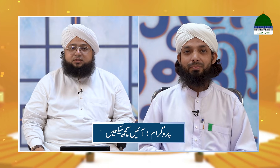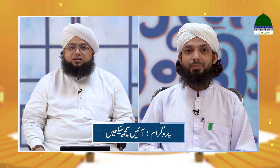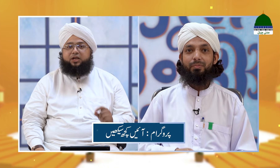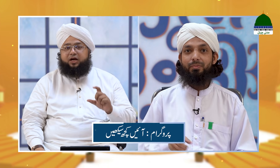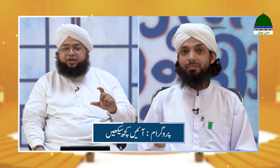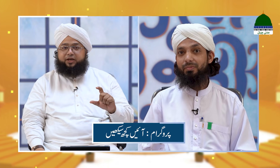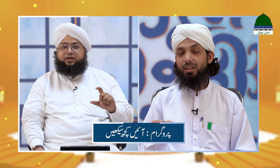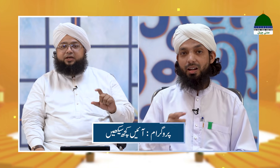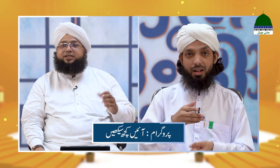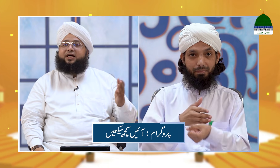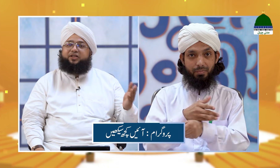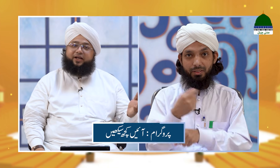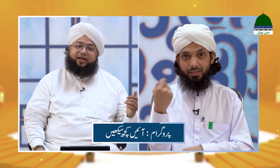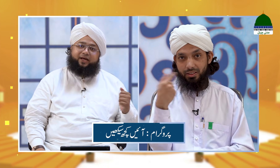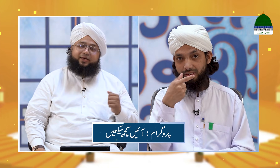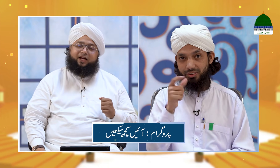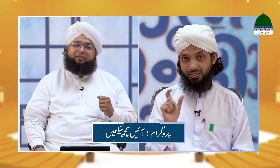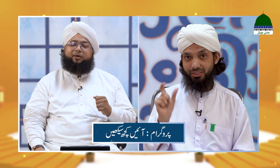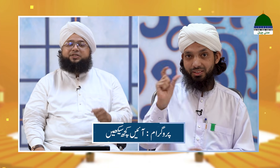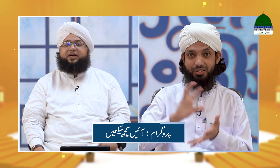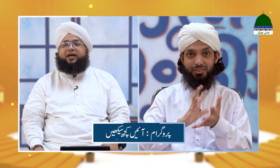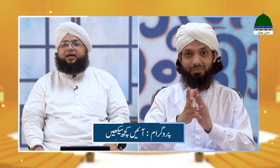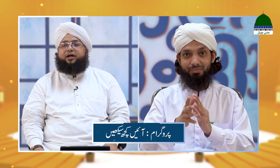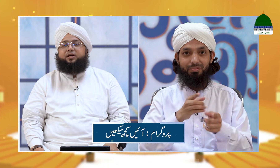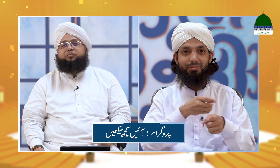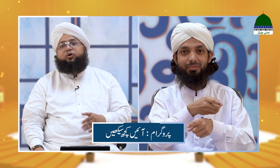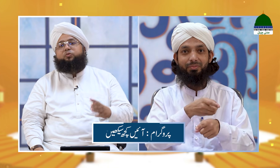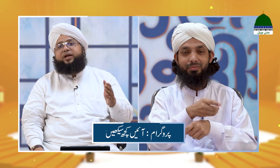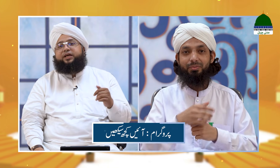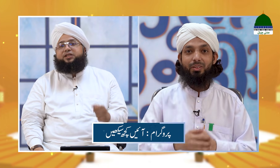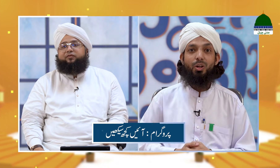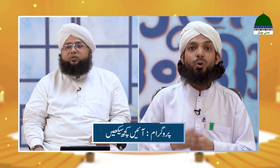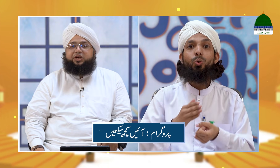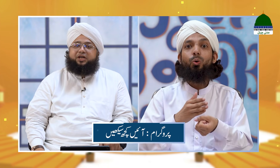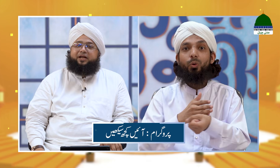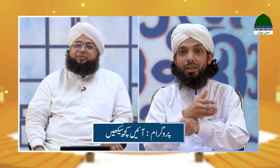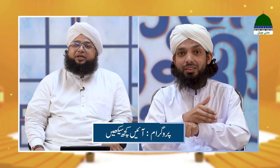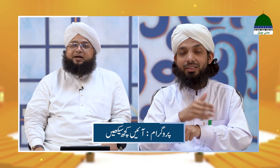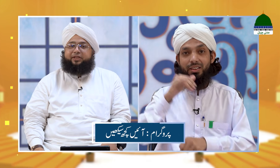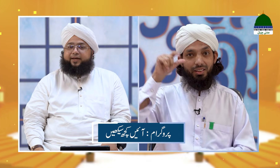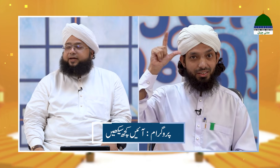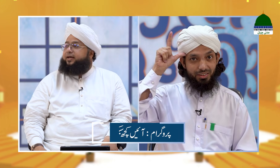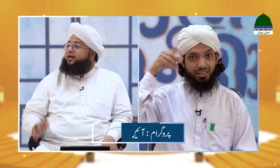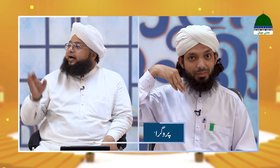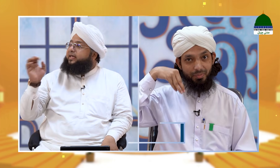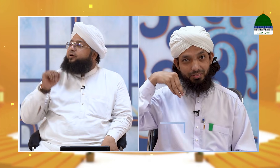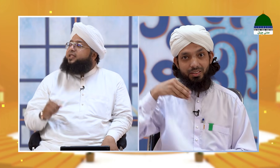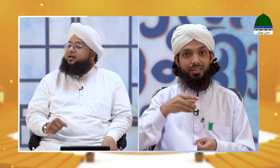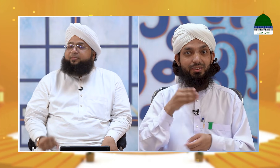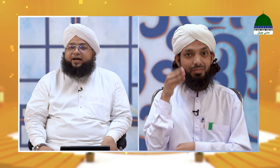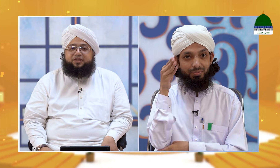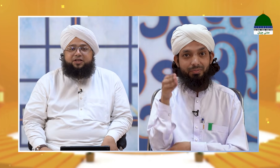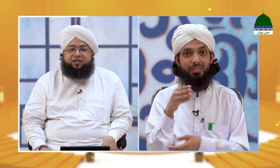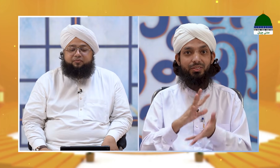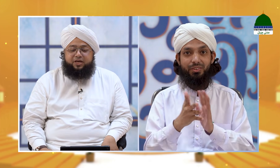ماہ ذی الحج ہے اس کا اشارہ کیا ہے، یہ ہمیں یہاں پر سکھایا گیا۔ پھر قربانی کے جانوروں کے اشارے ہمیں یہاں بتائے گئے۔ آئیے بڑھتے